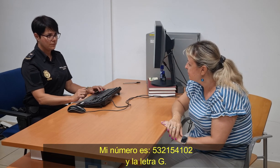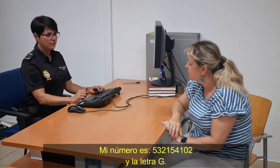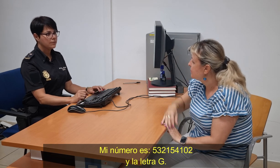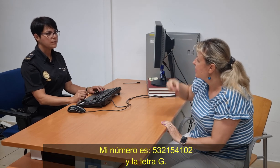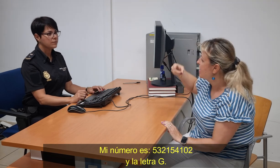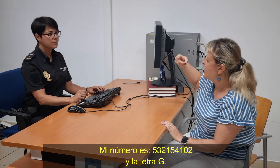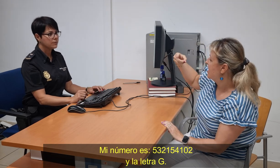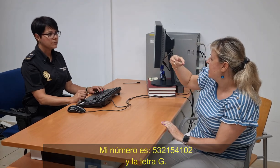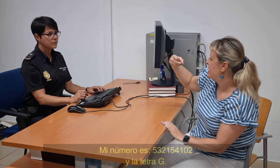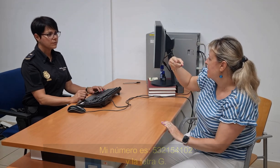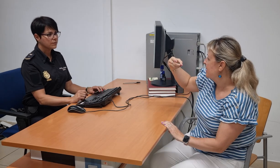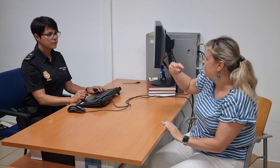la letra G.